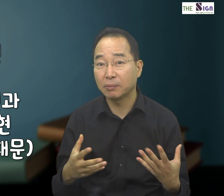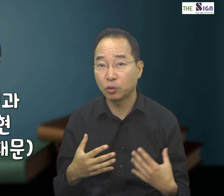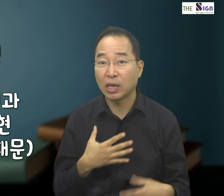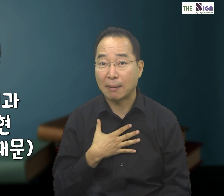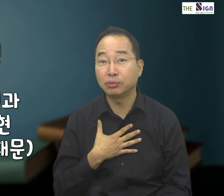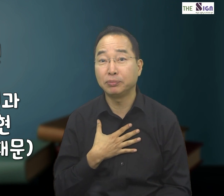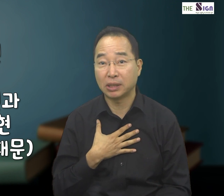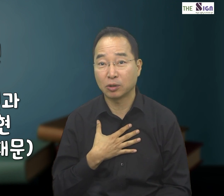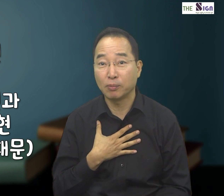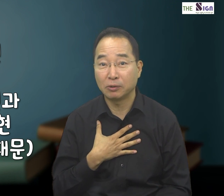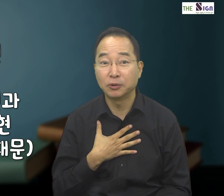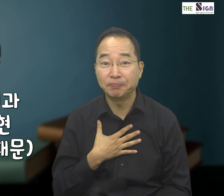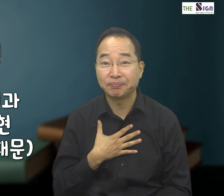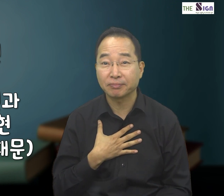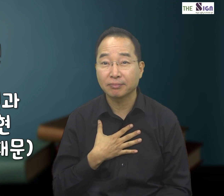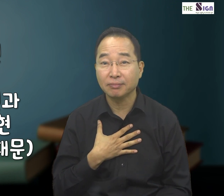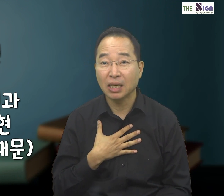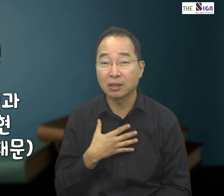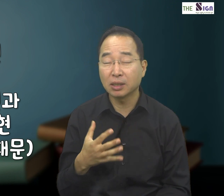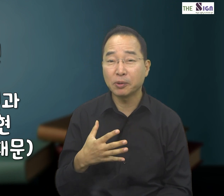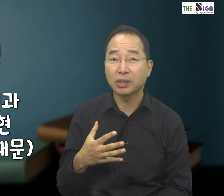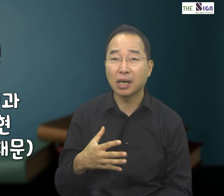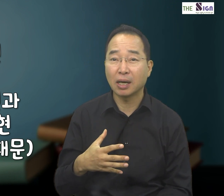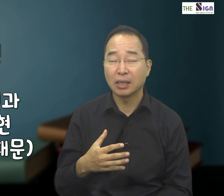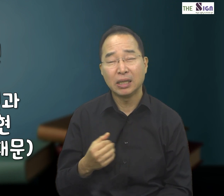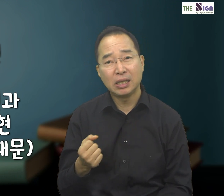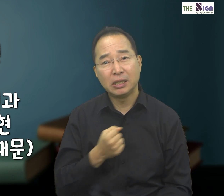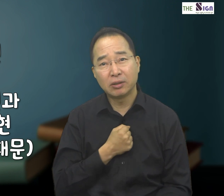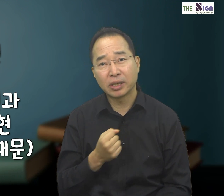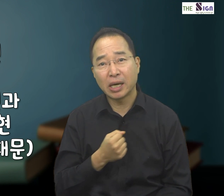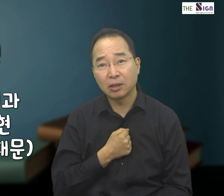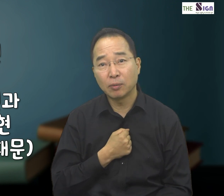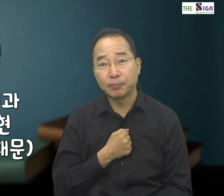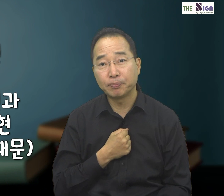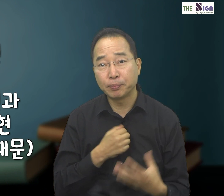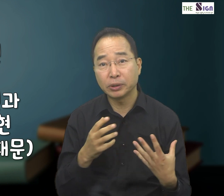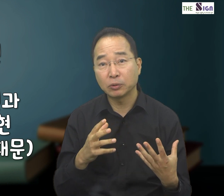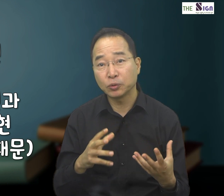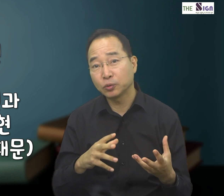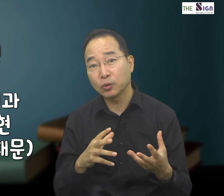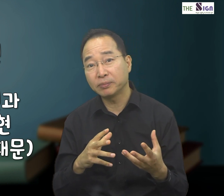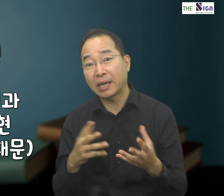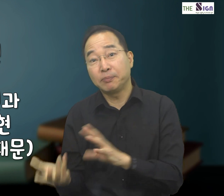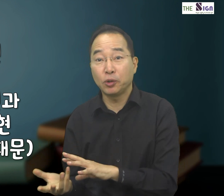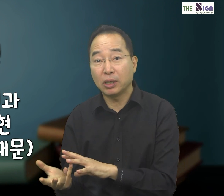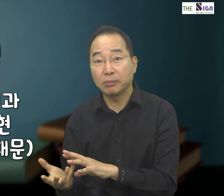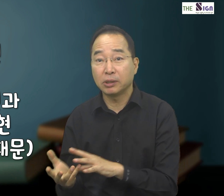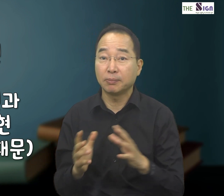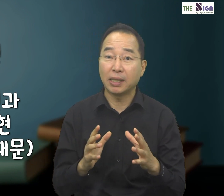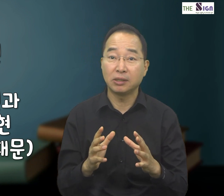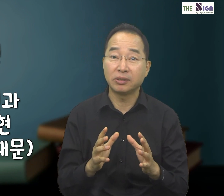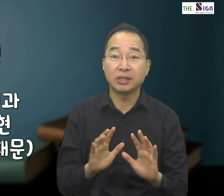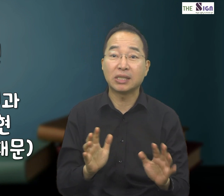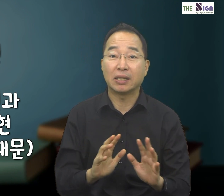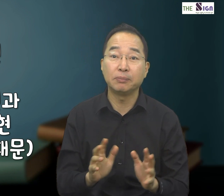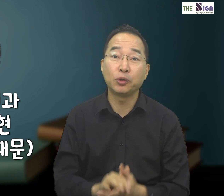되게 아픕니다. 정말로. 그러다 보니까 이렇게 하는 것보다 또 조금 다른 표현이 나오면 이게 많이 이제 쓰지 않는 표현이